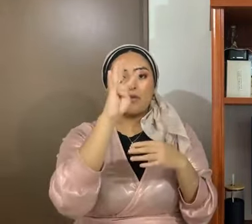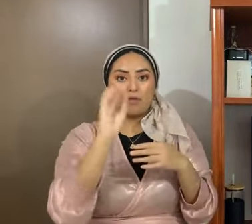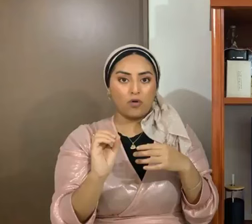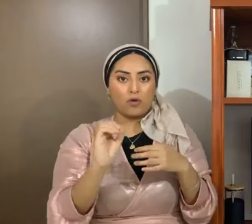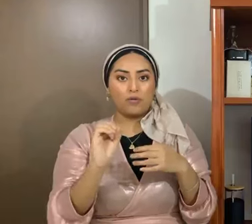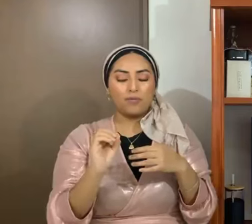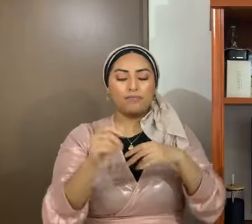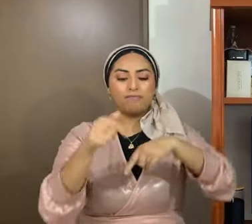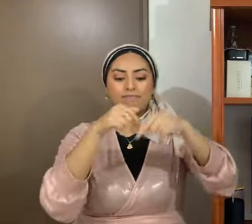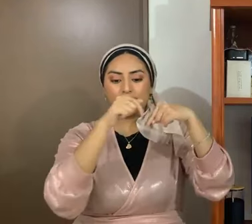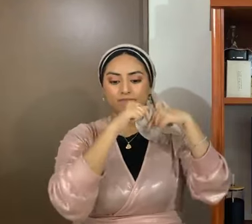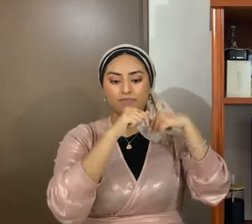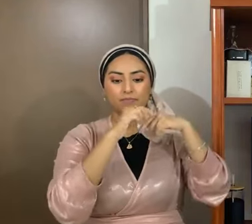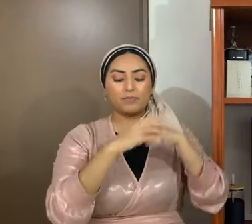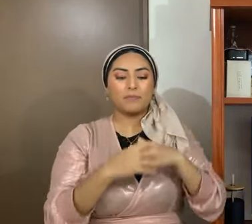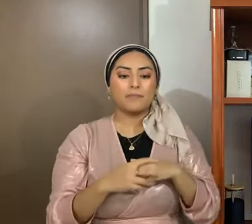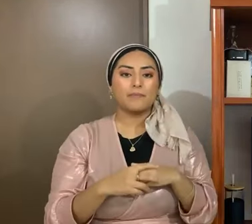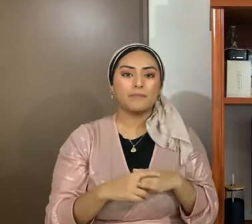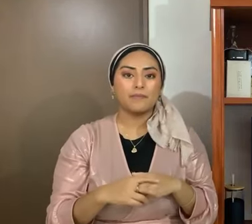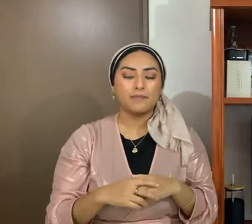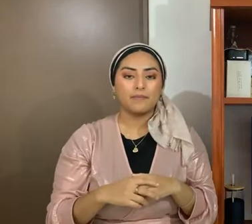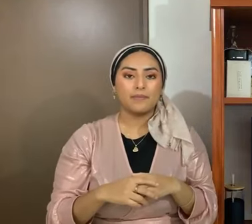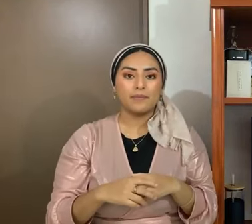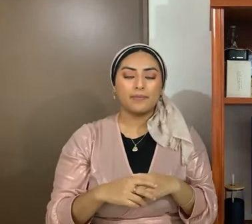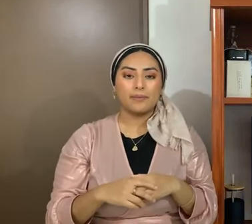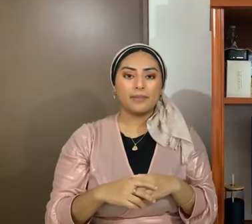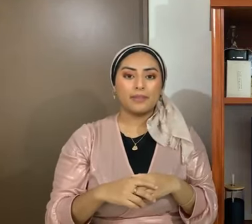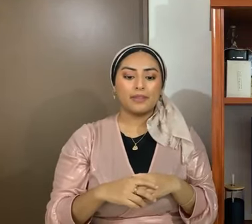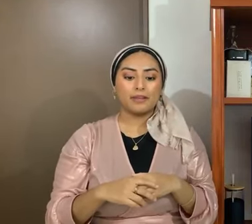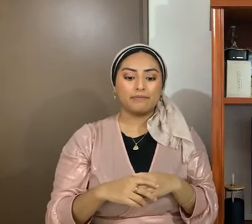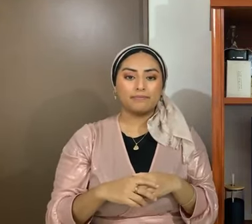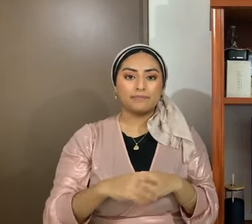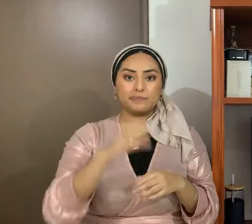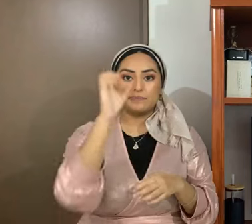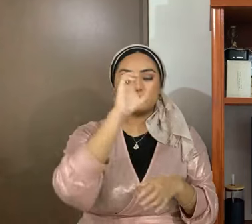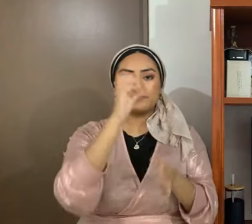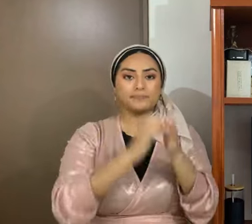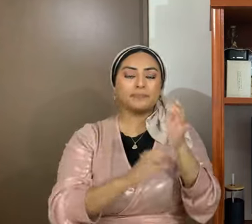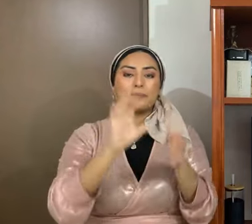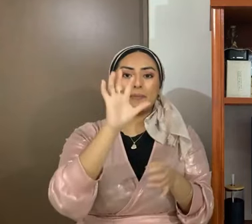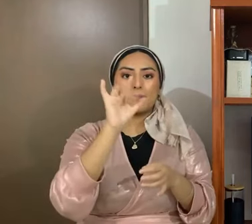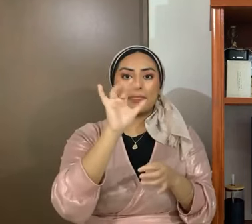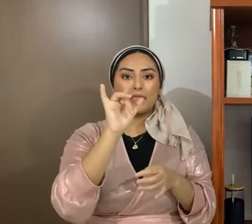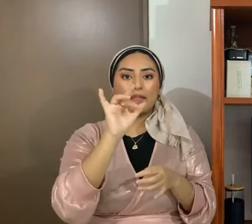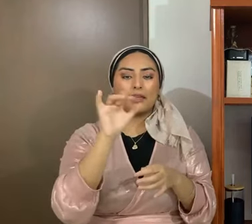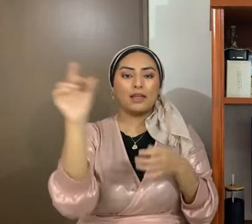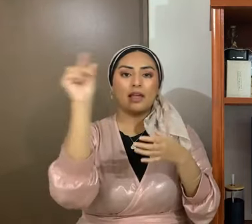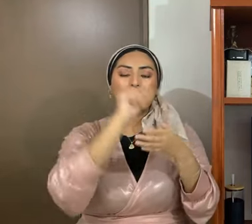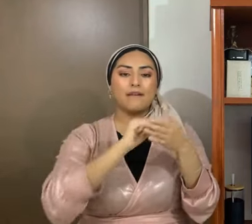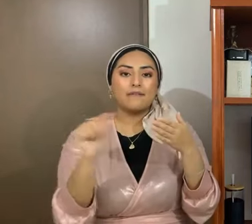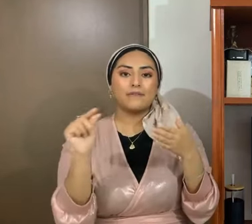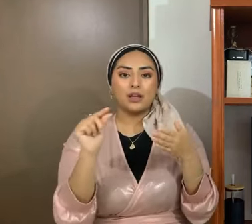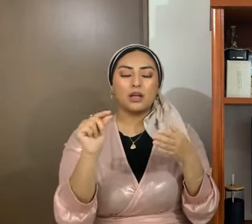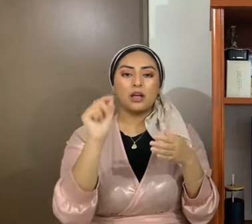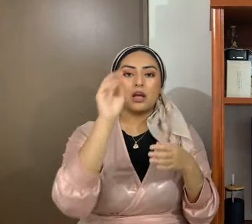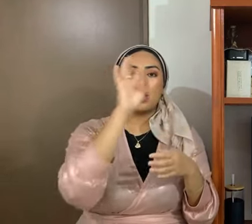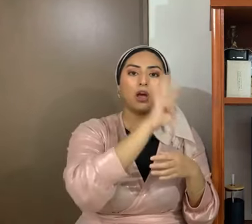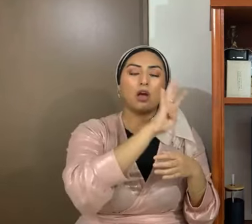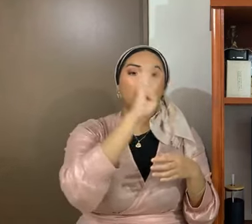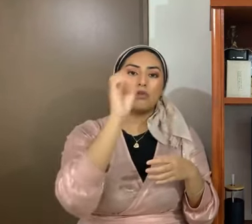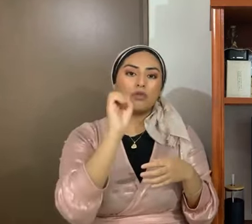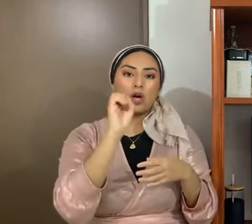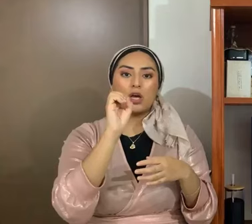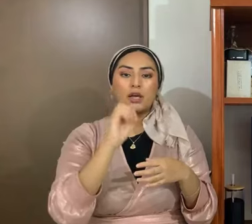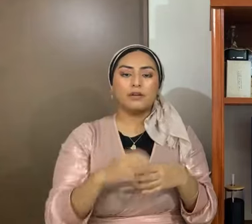Vamos para acá atrás, unos cuantos capítulos más atrás. Éxodo 25, verso